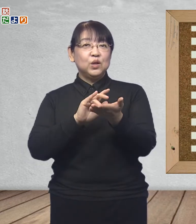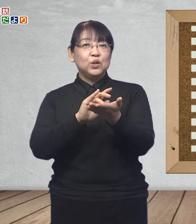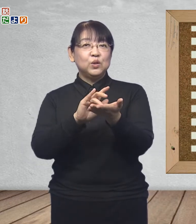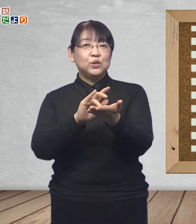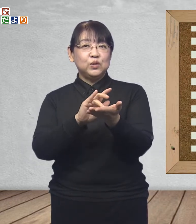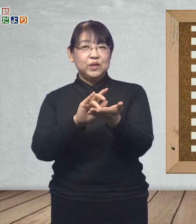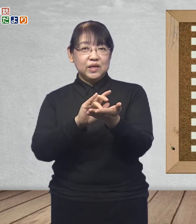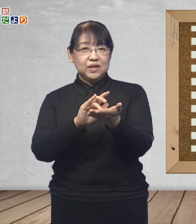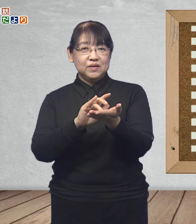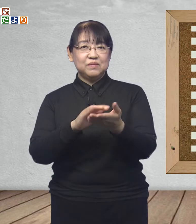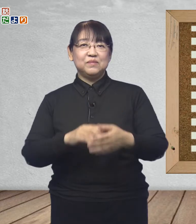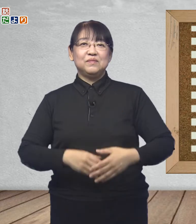薬。